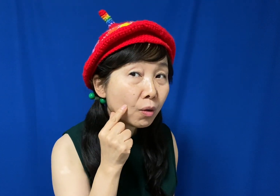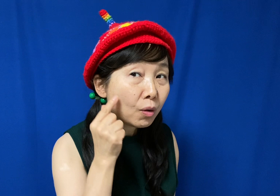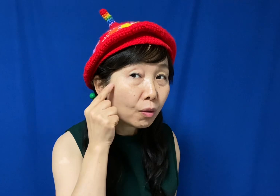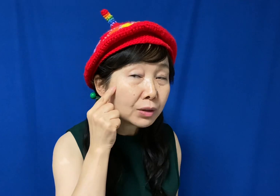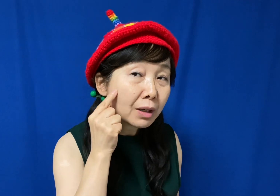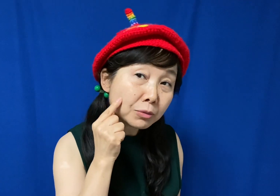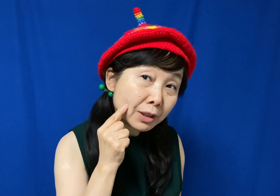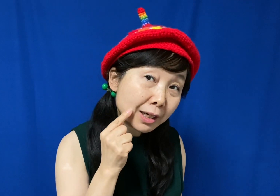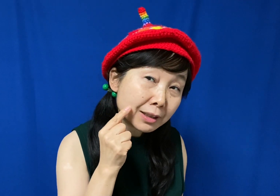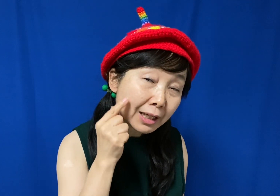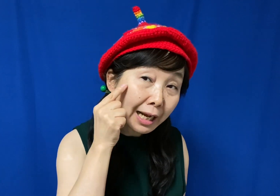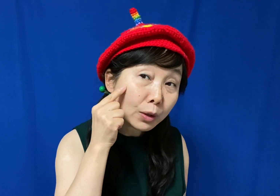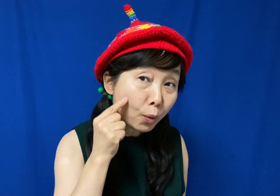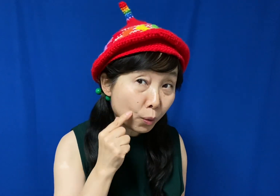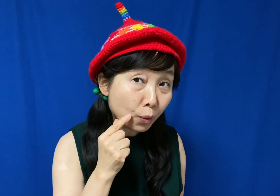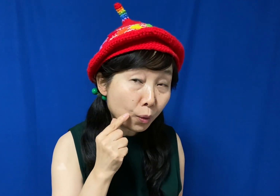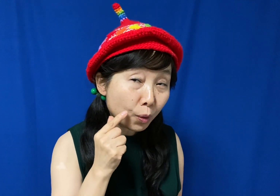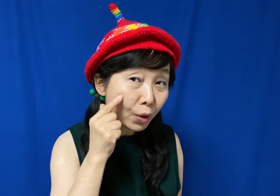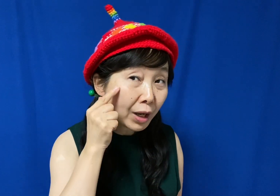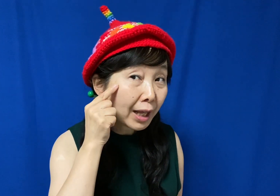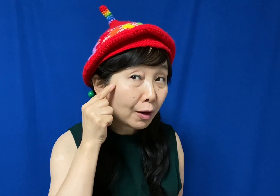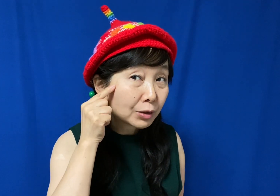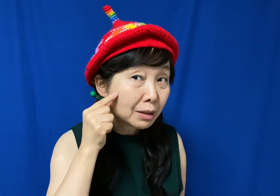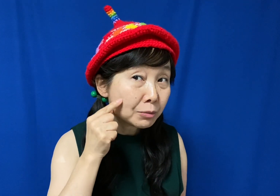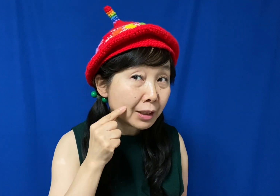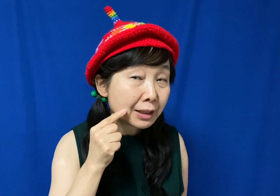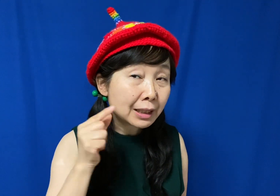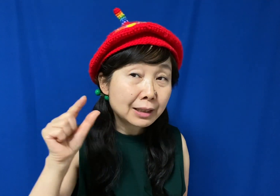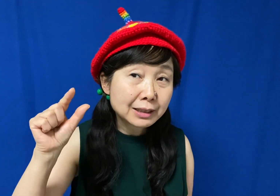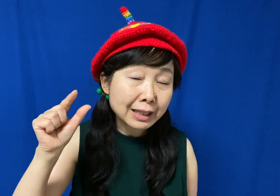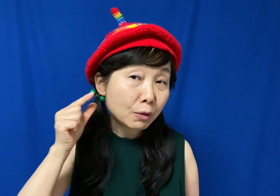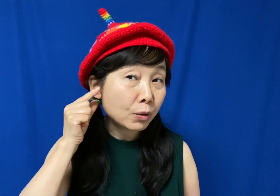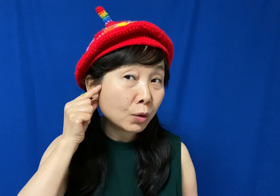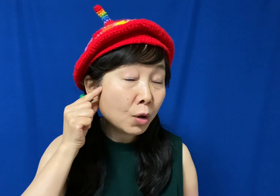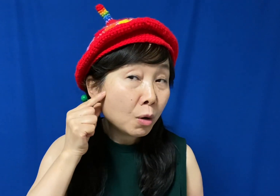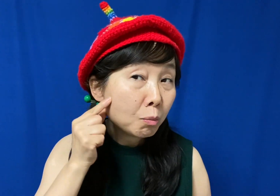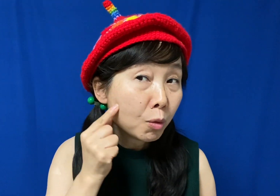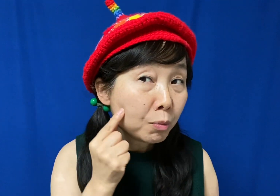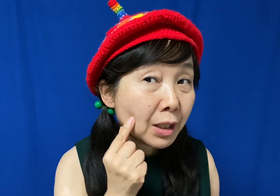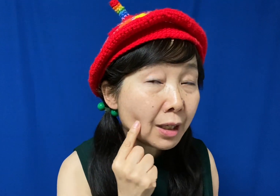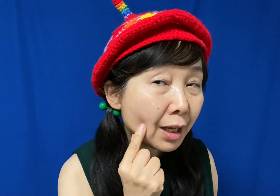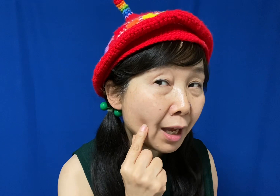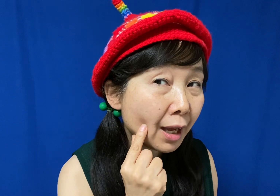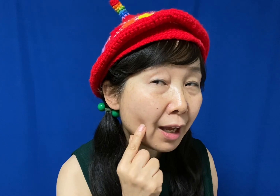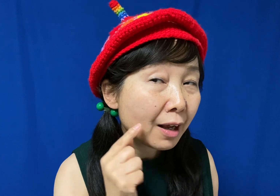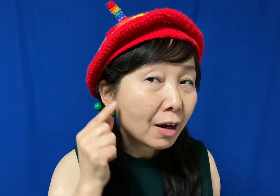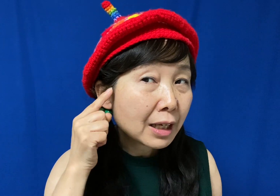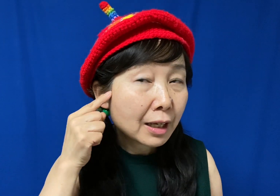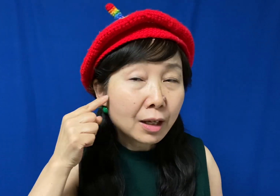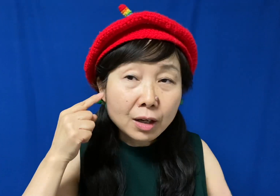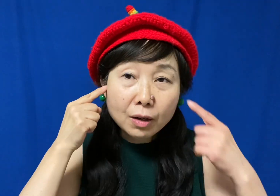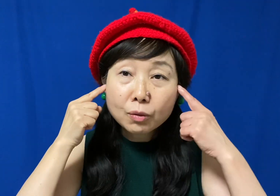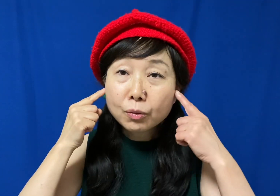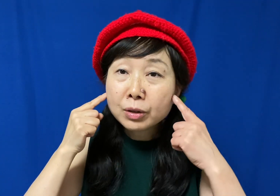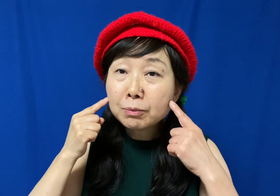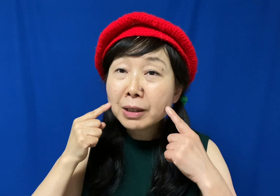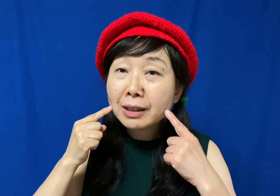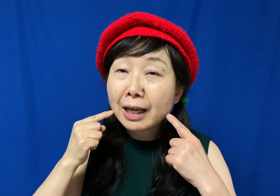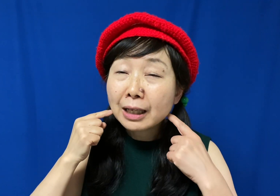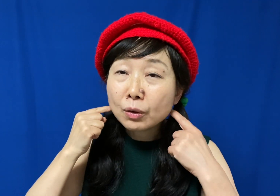お侍さん、江戸っ子、お侍さんですかね、ここのもみひげ、ここにまで